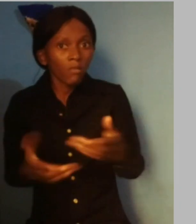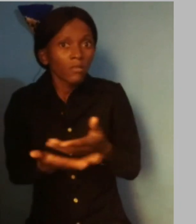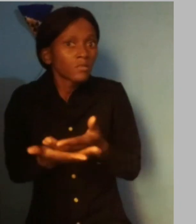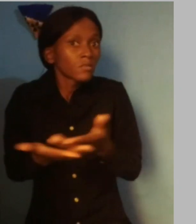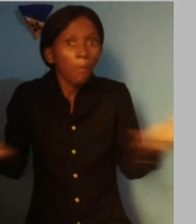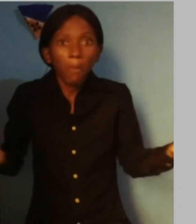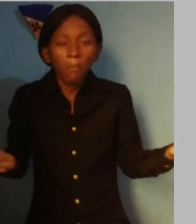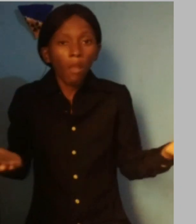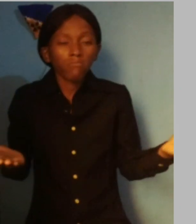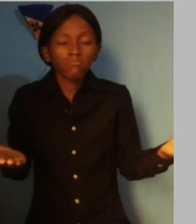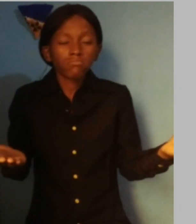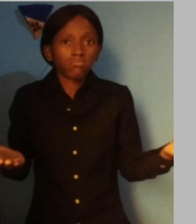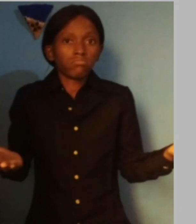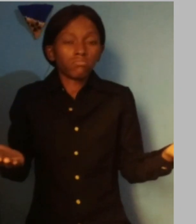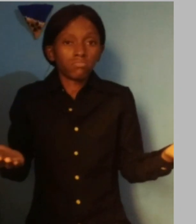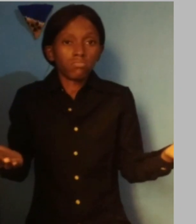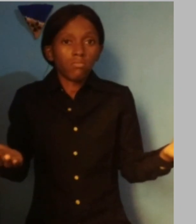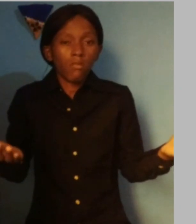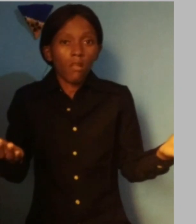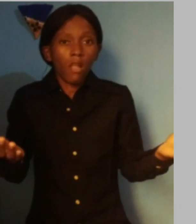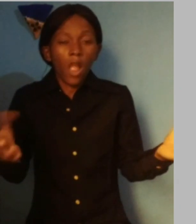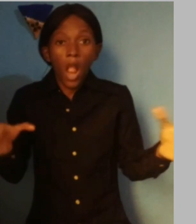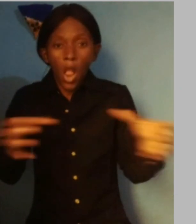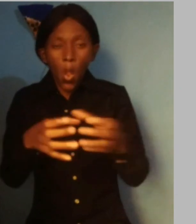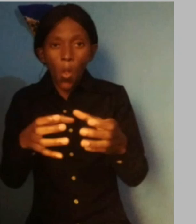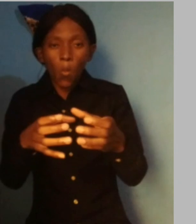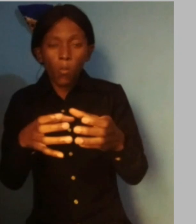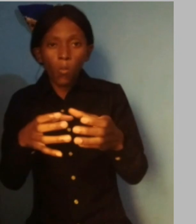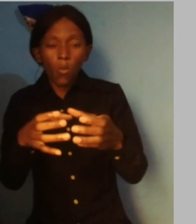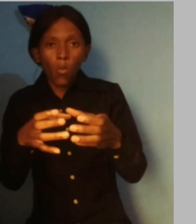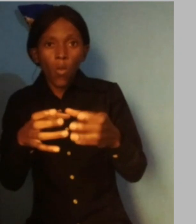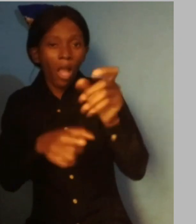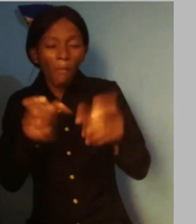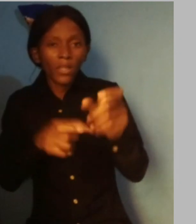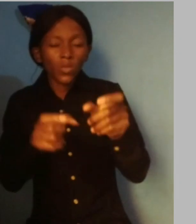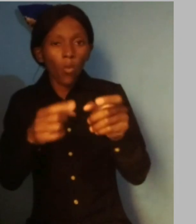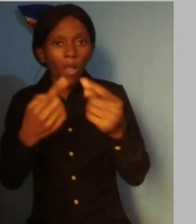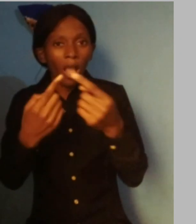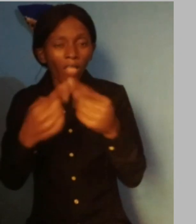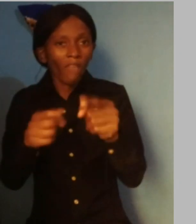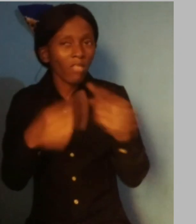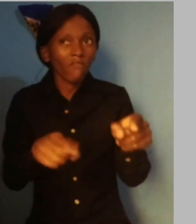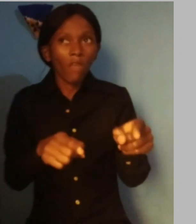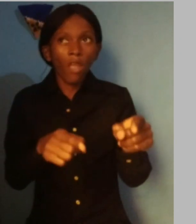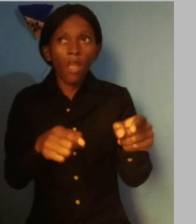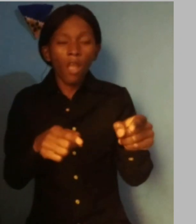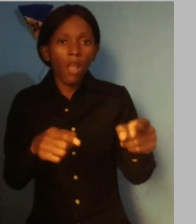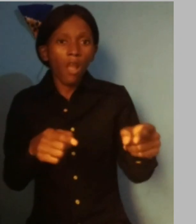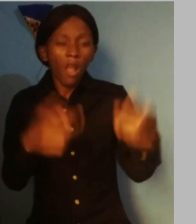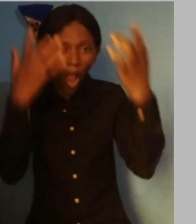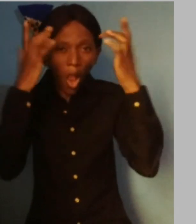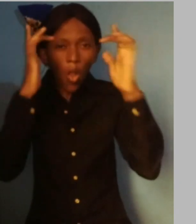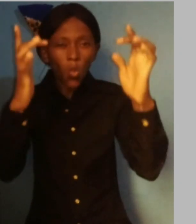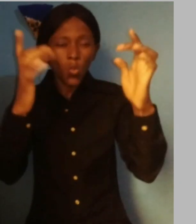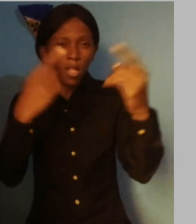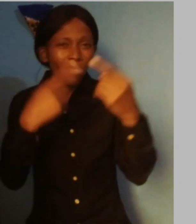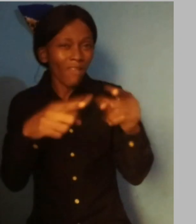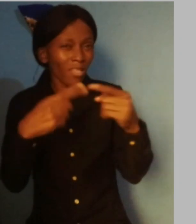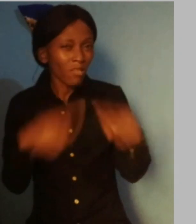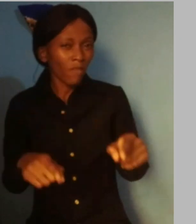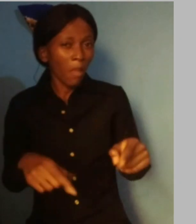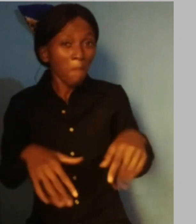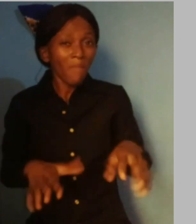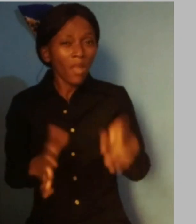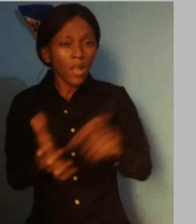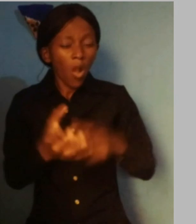tout simplement la diversité culturelle et ethnique. Mais quand on sait vivre ensemble, on